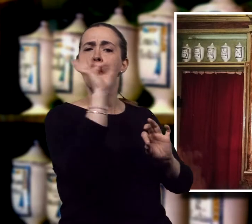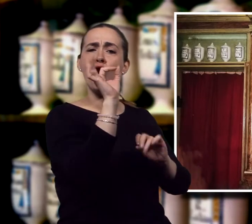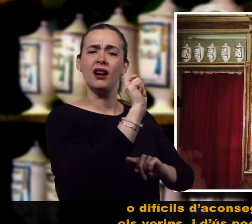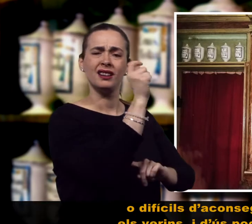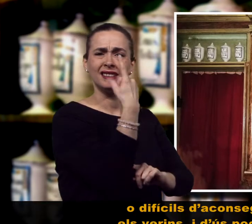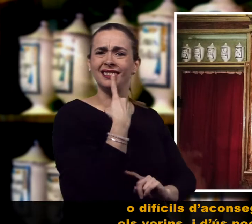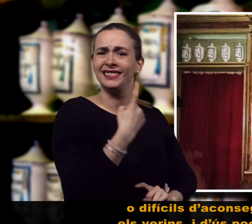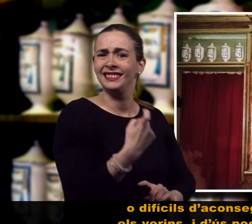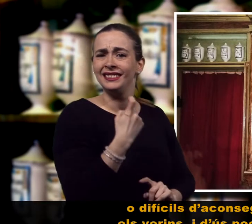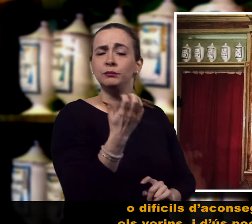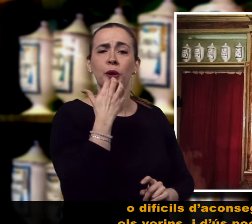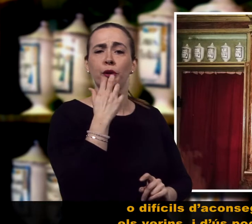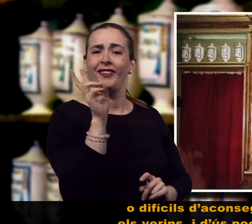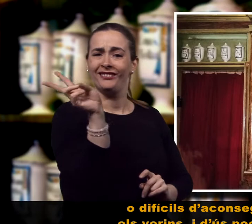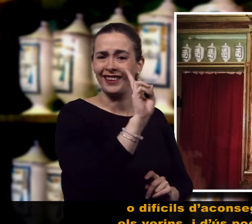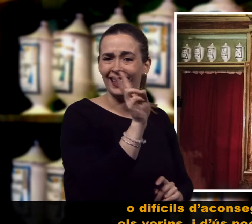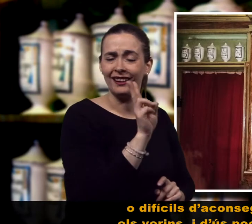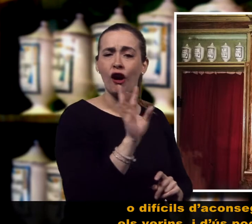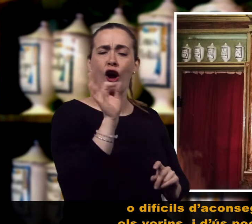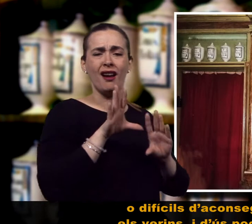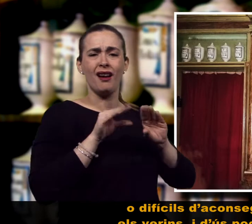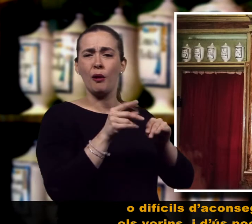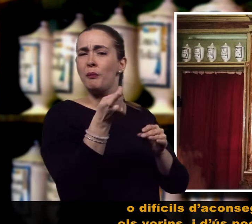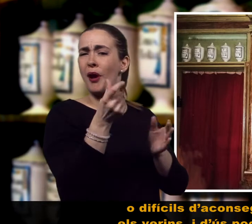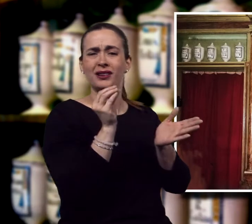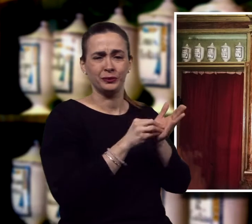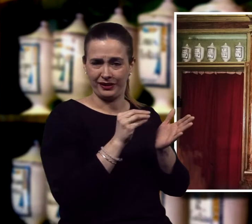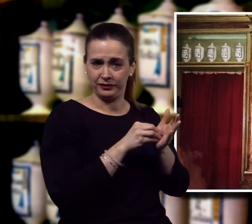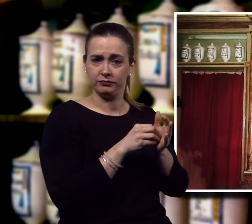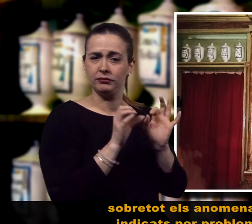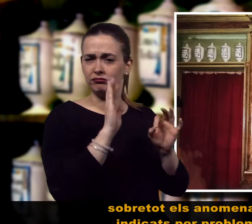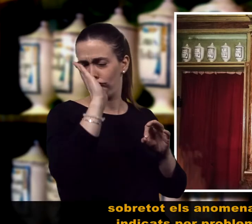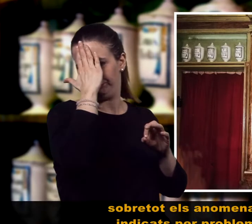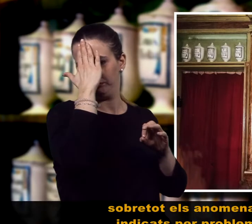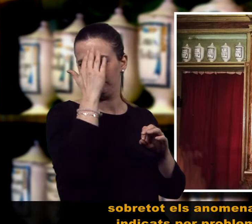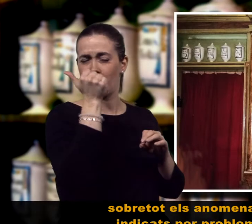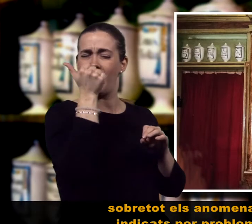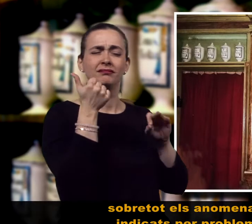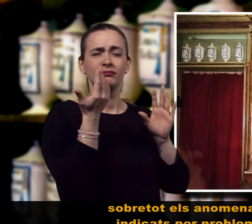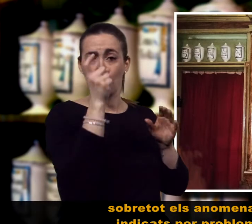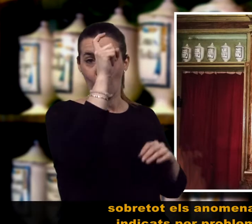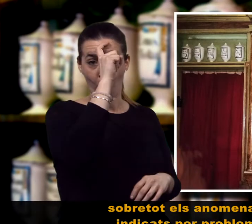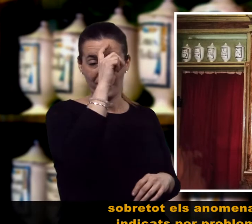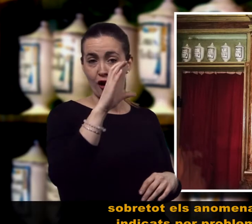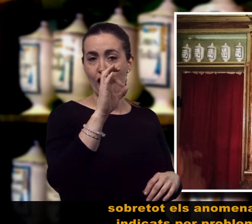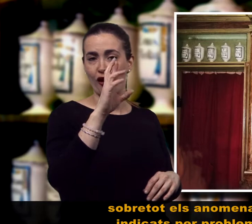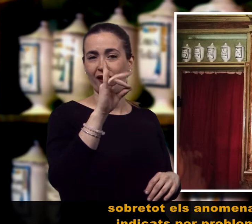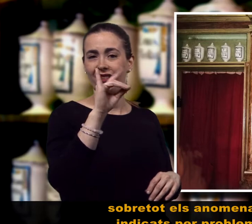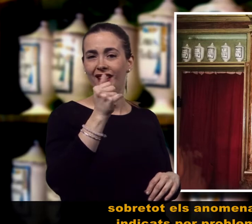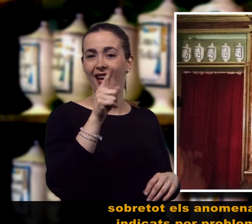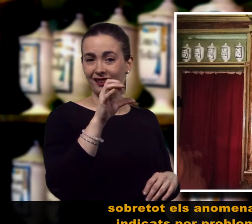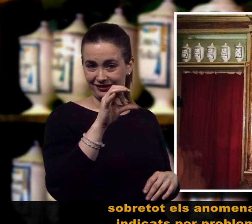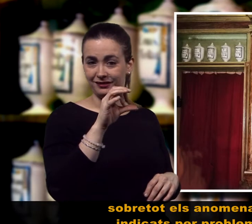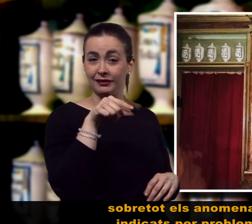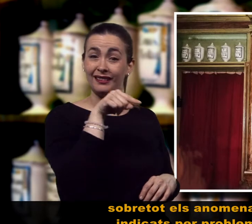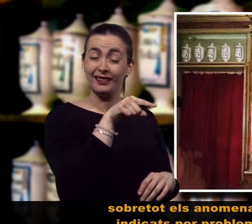els compostos perillosos o difícils d'aconseguir, com els verins, i d'ús poc freqüent, sobretot els anomenats cordials, indicats per problemes